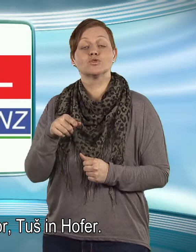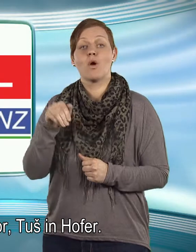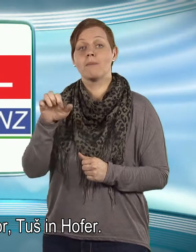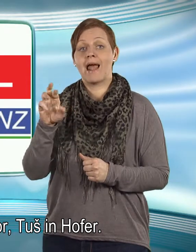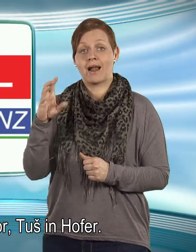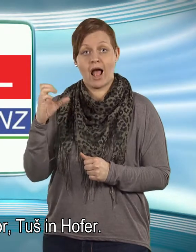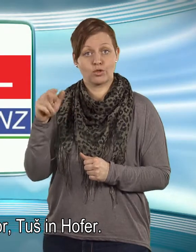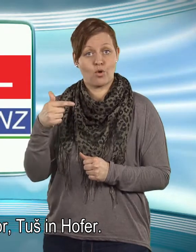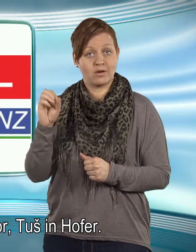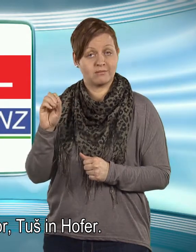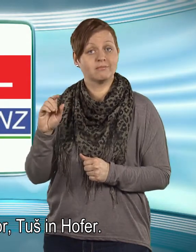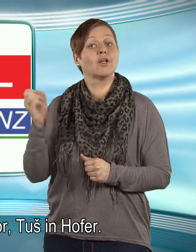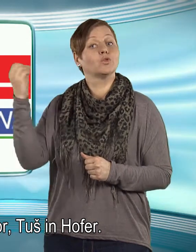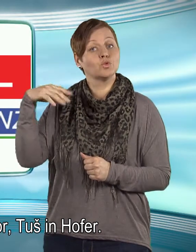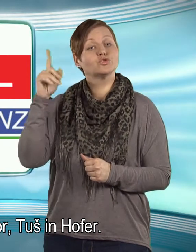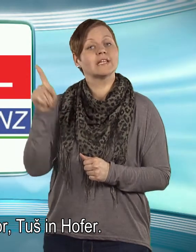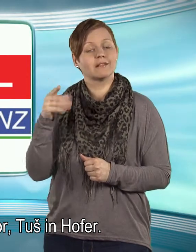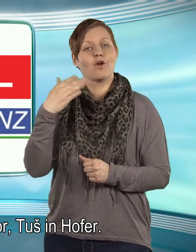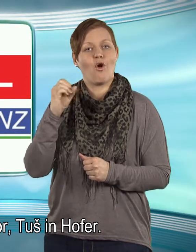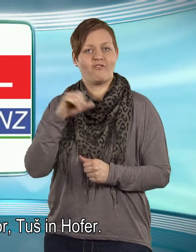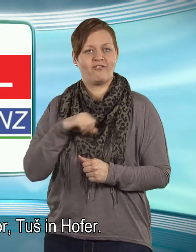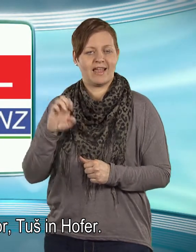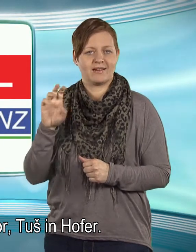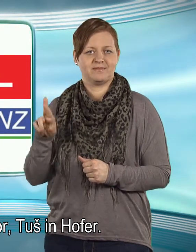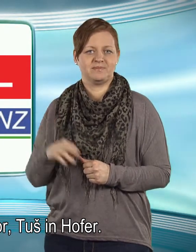so Mercator, Tuš in Hofer.